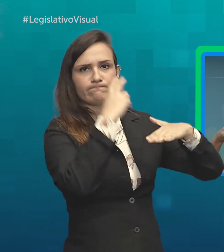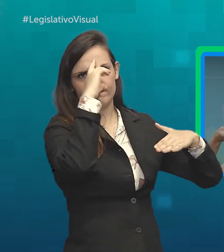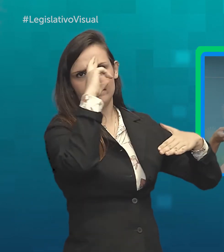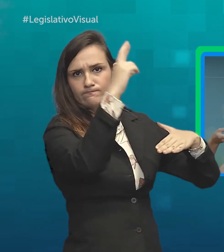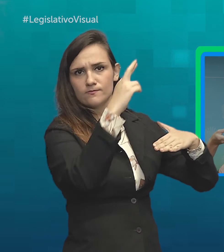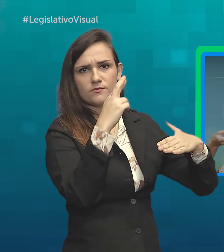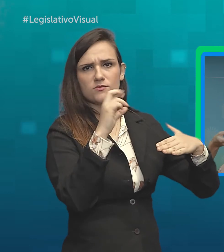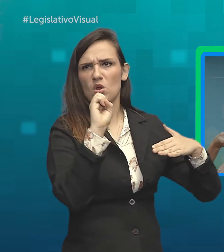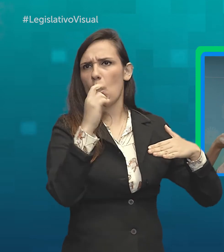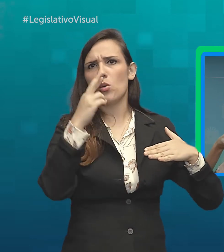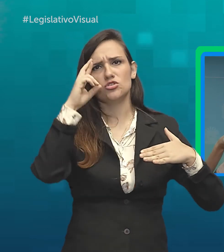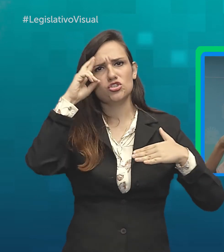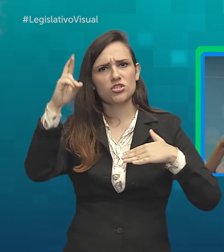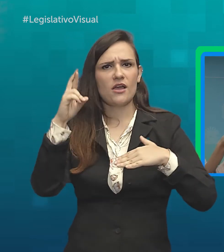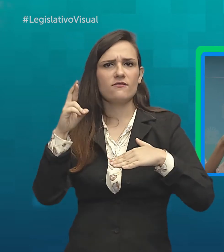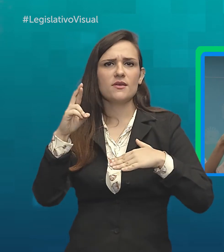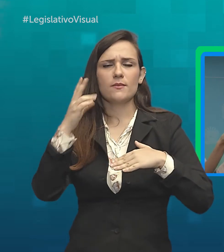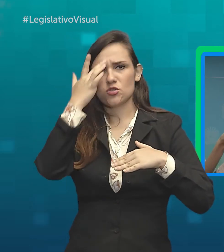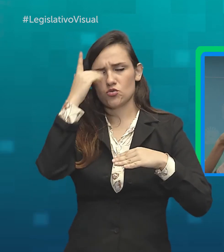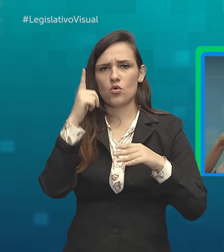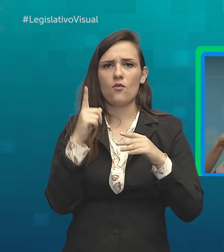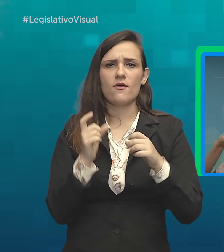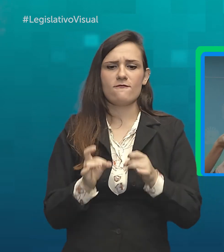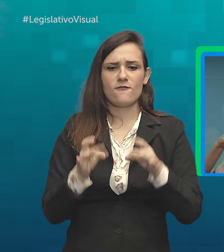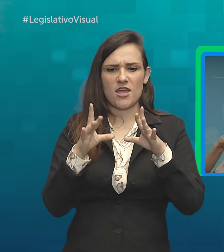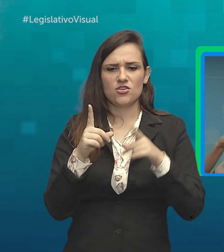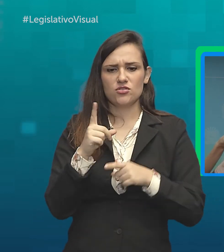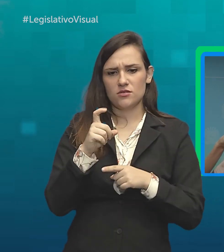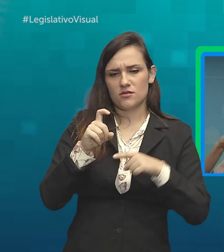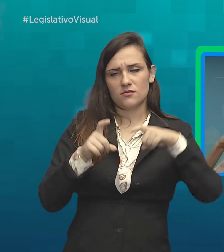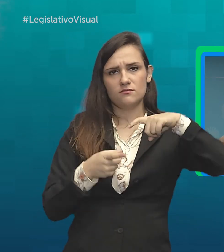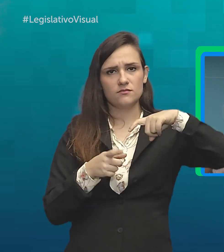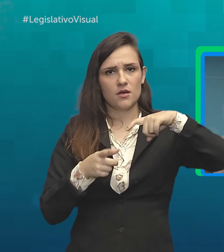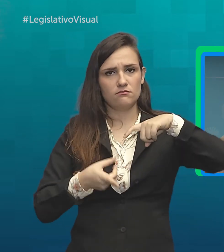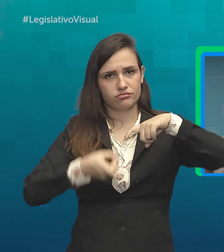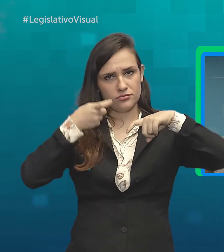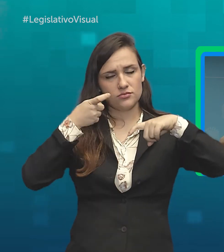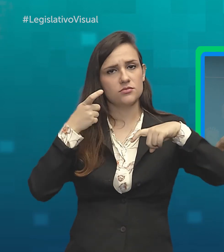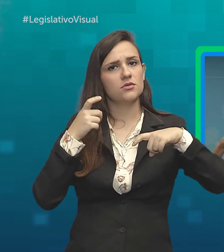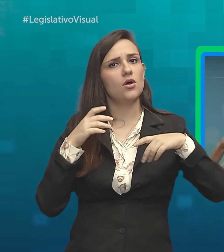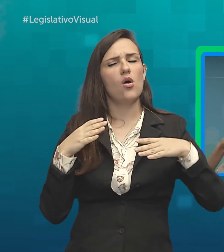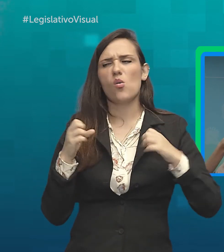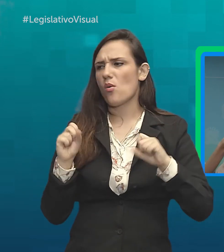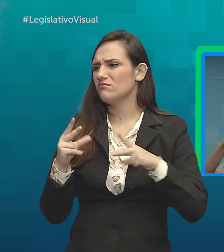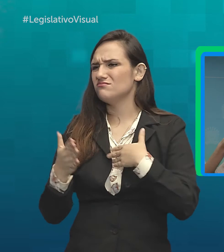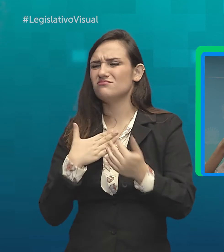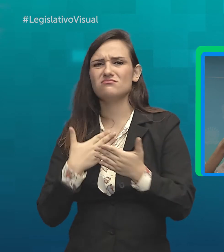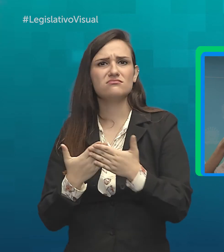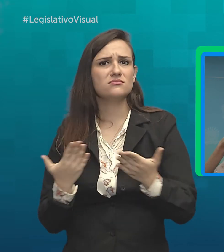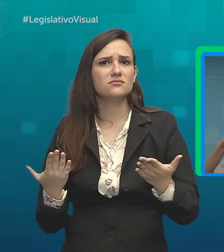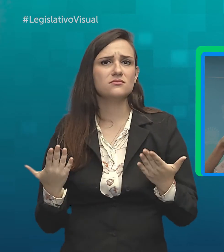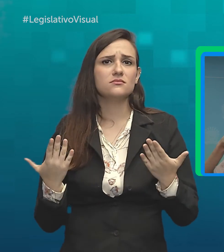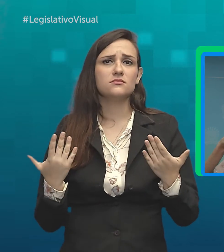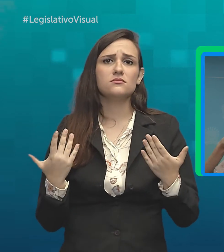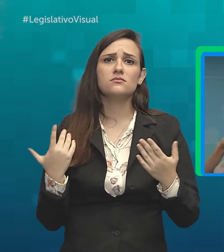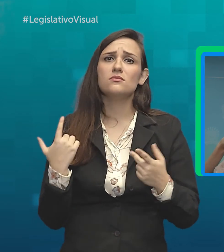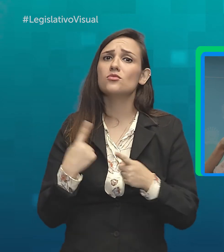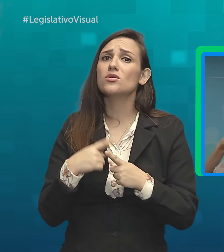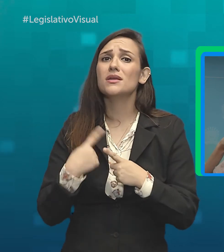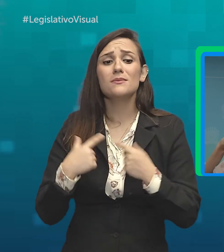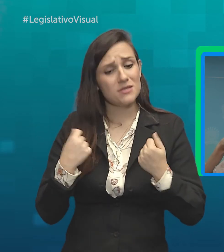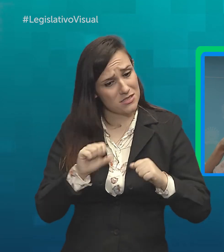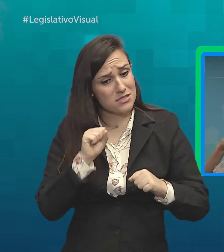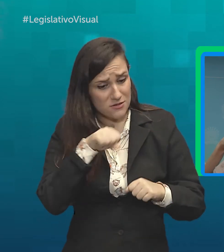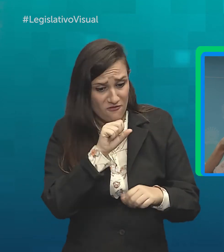empresários, com os donos de casa de isca, com a rede hoteleira, enfim, vamos discutir de uma forma em geral, fazer um projeto que de fato atenda,